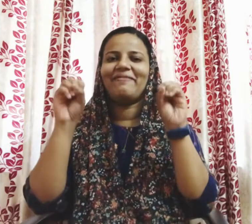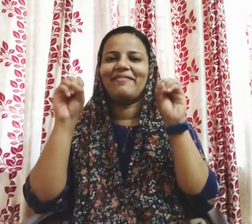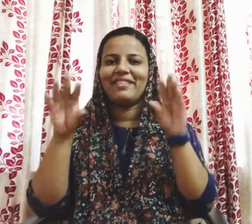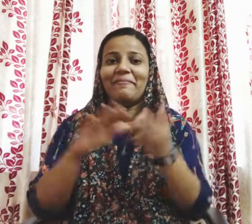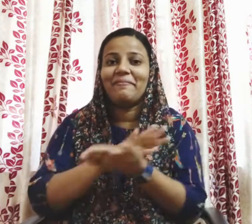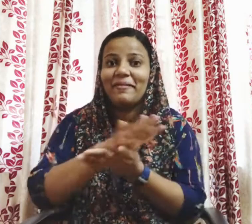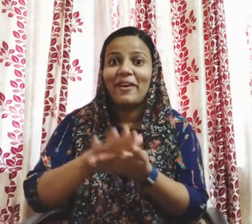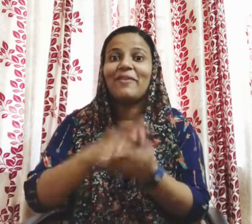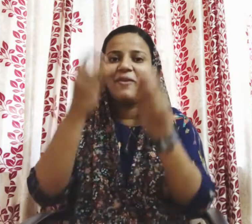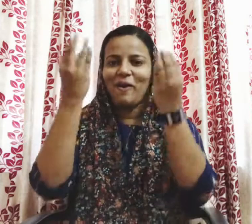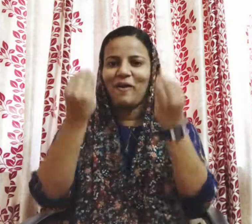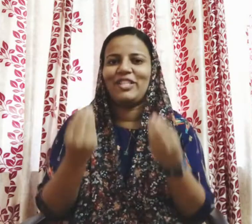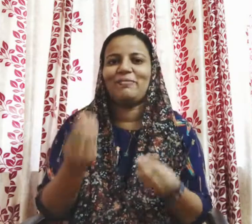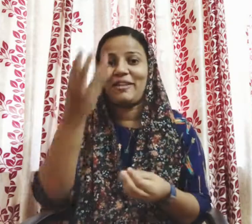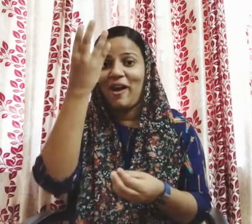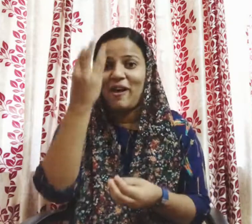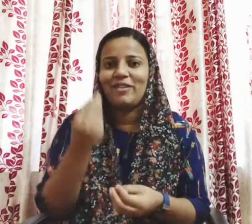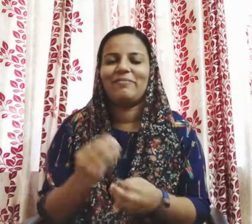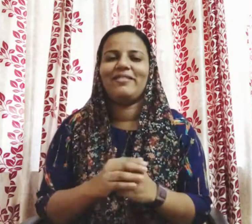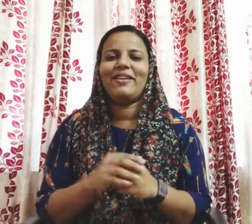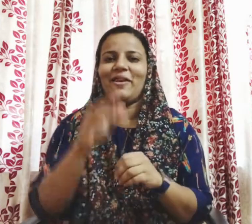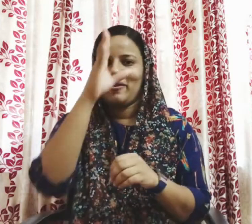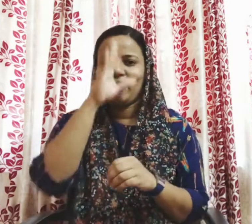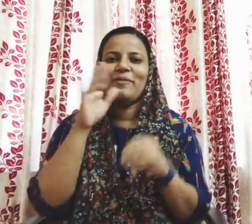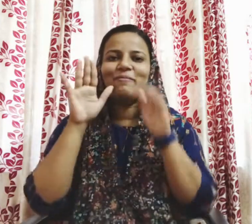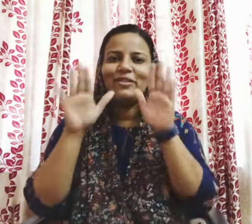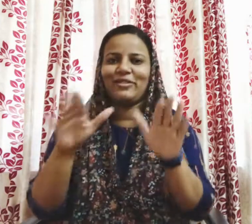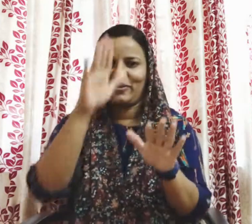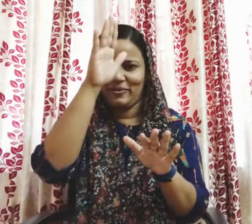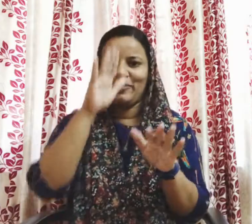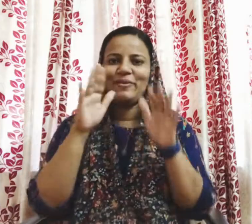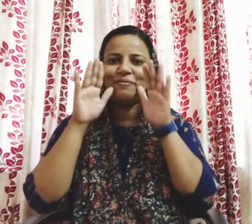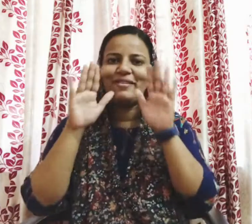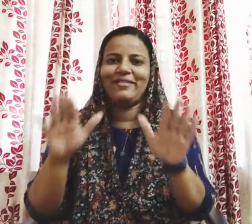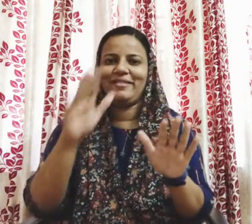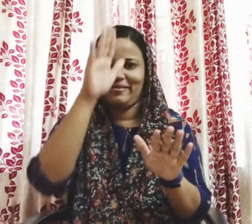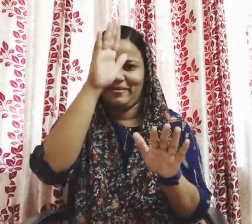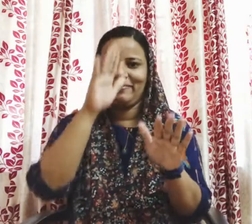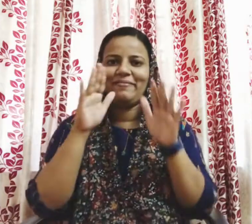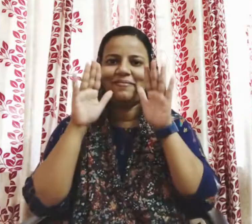വി ആർ ഷൈനിങ് ബൈ ദ പവർ ഓഫ് ഹോളി സ്പിരിറ്റ്. ഗോഡ് ബ്ലസ് യു.